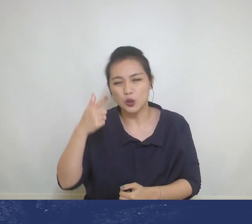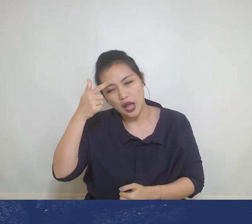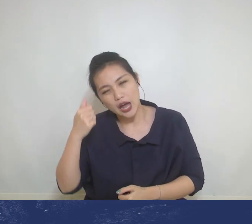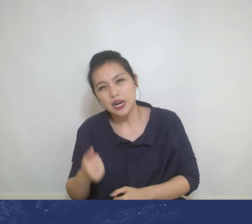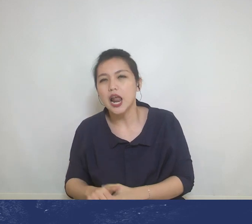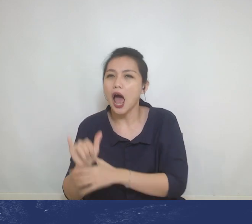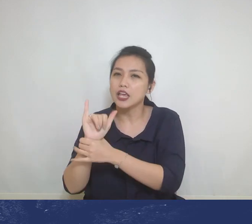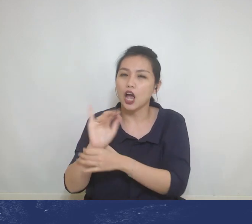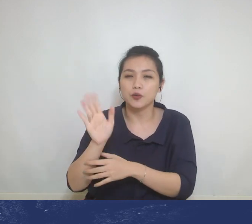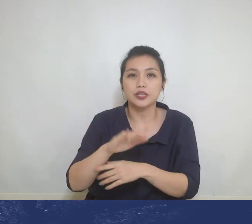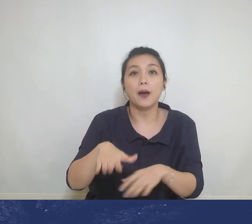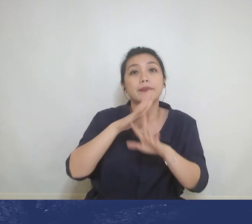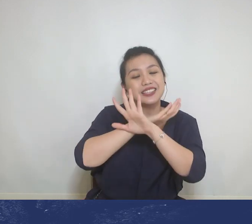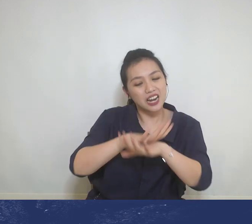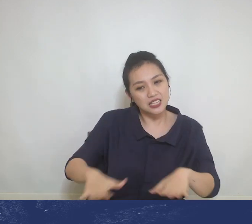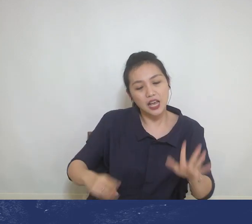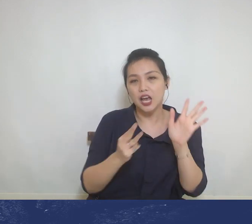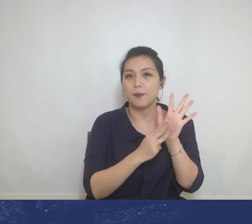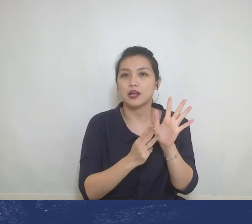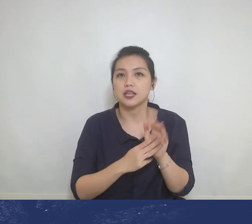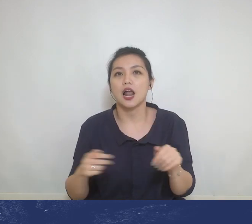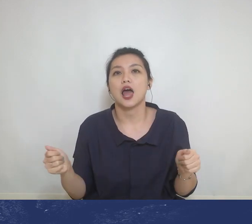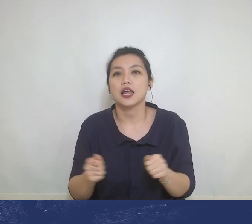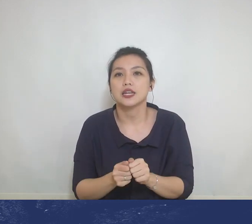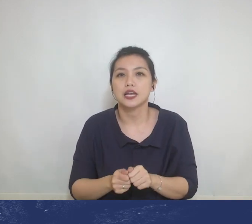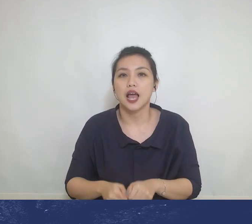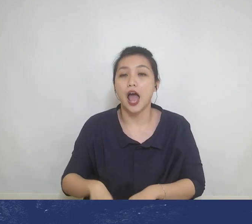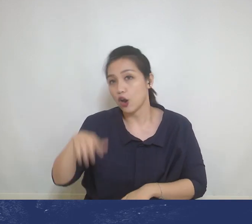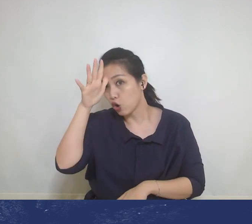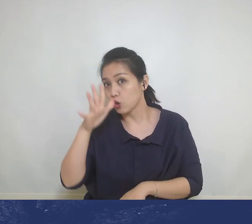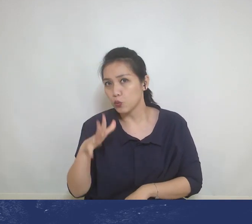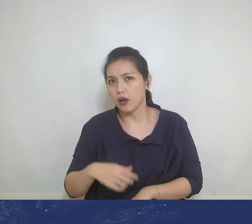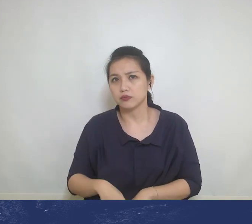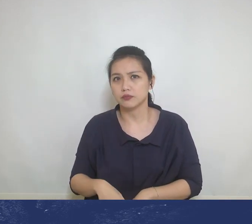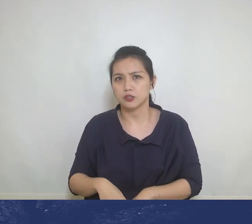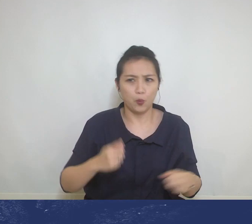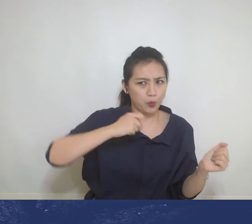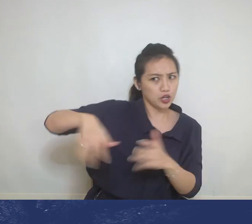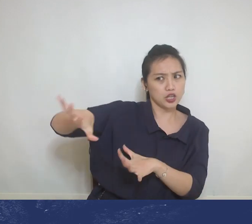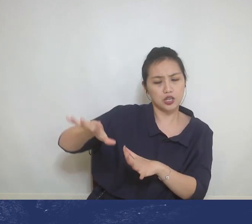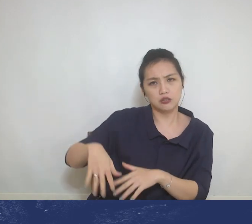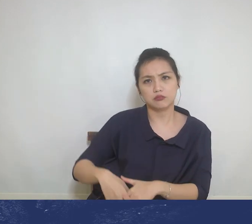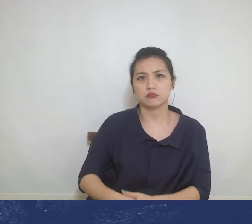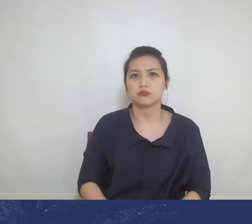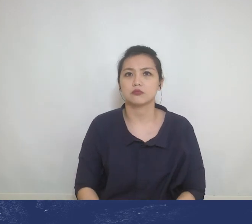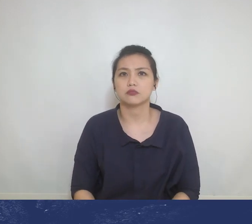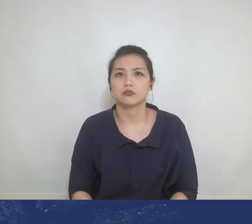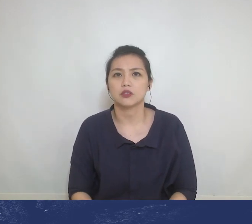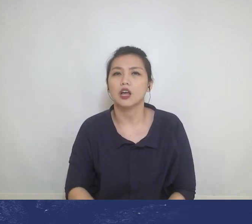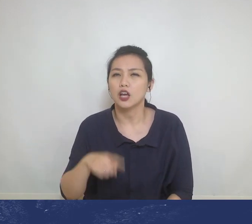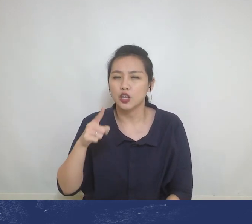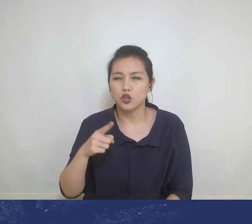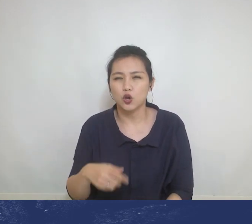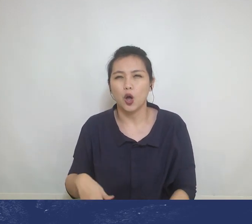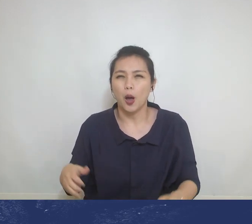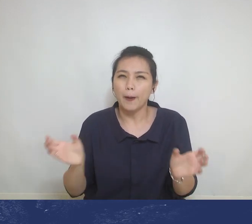masalah yang terjadi antara dia dengan Esau dan dia dengan papanya. Tidak ada rekonsiliasi terjadi, dia pergi begitu saja ke Laban. Saya percaya itu